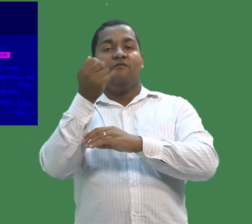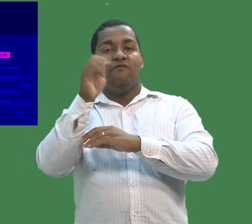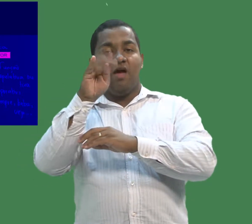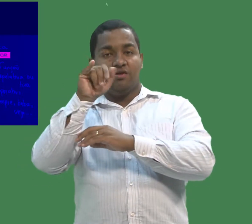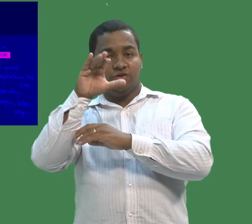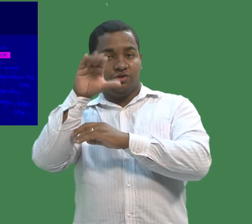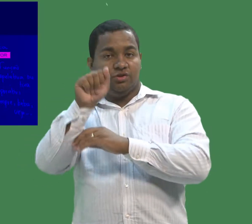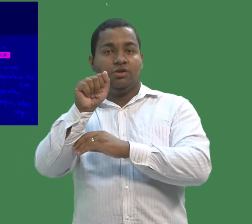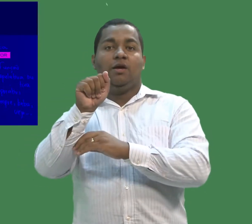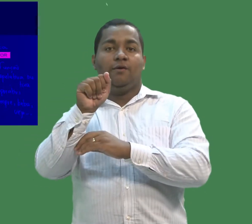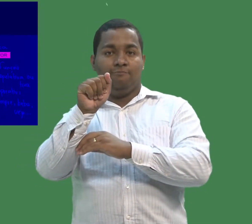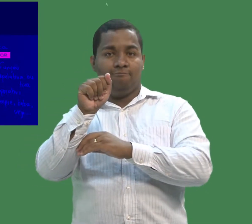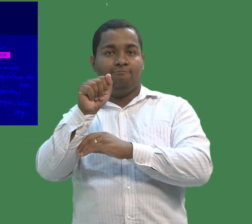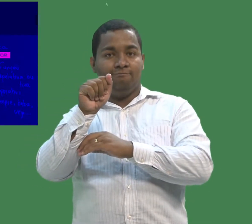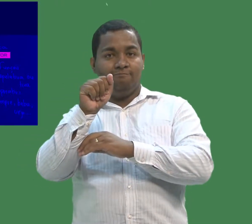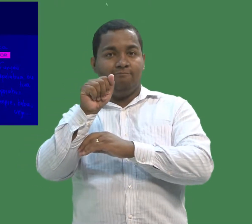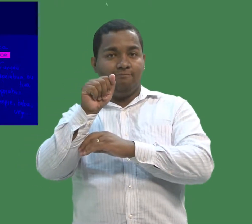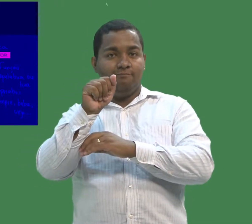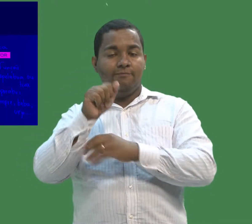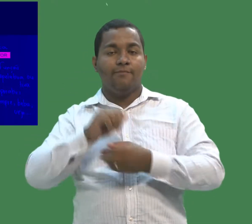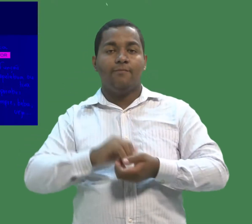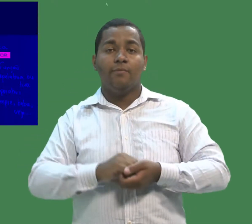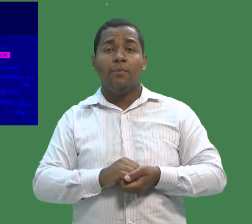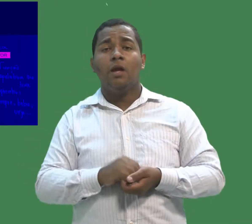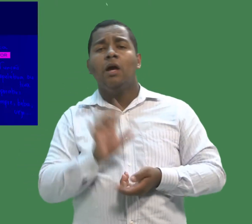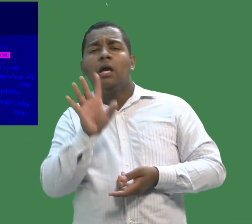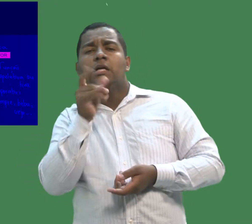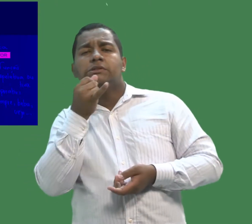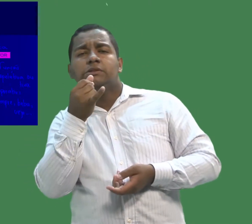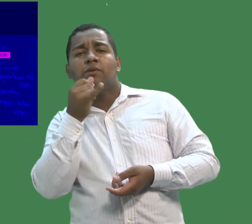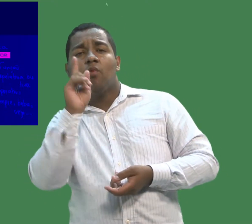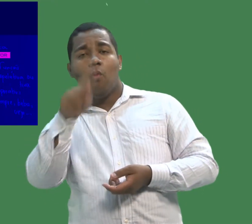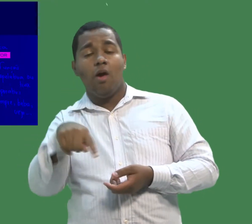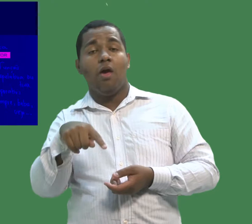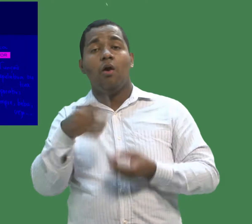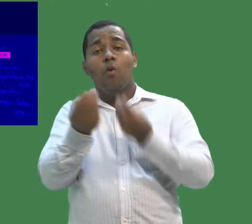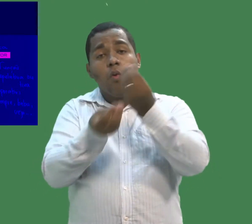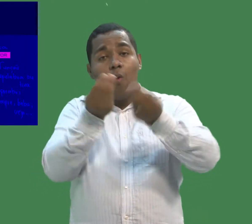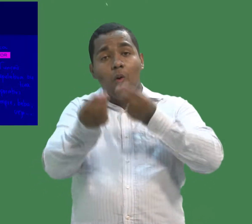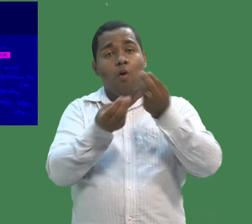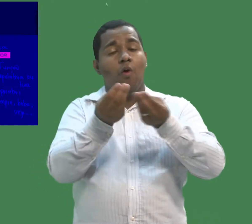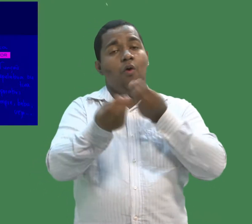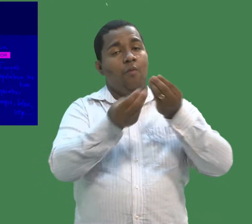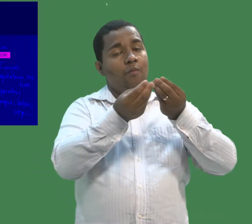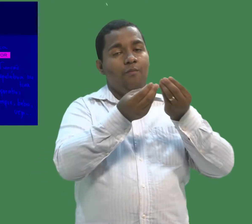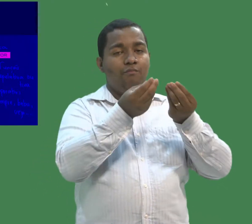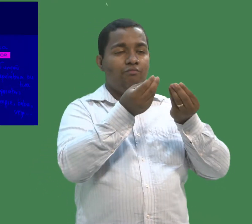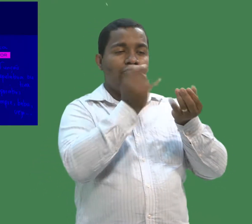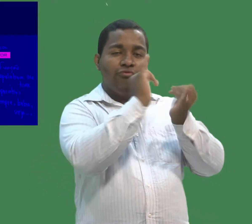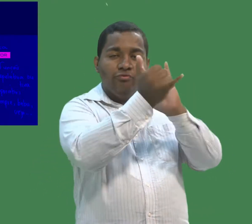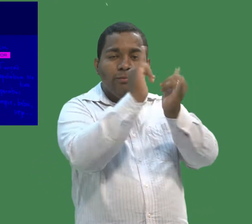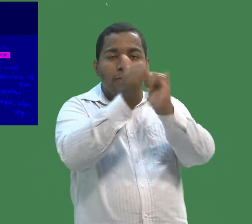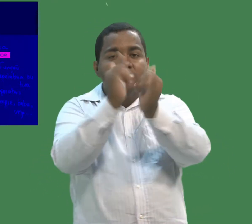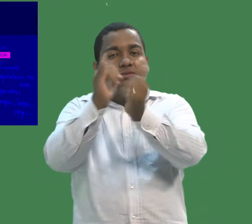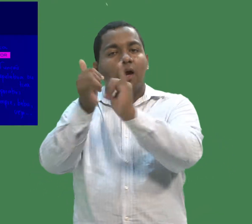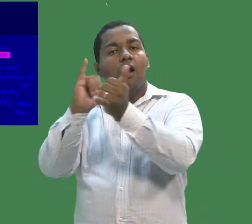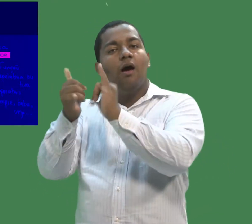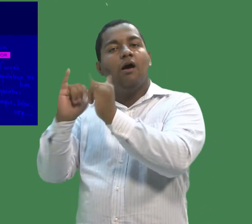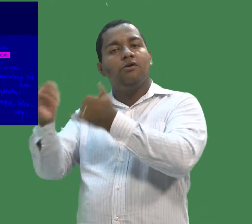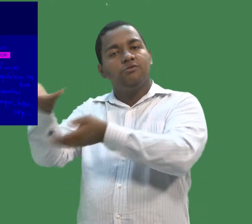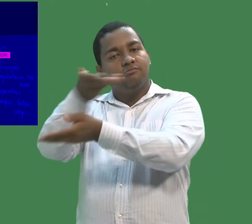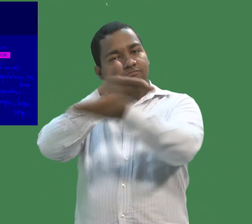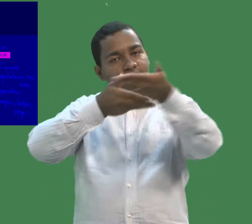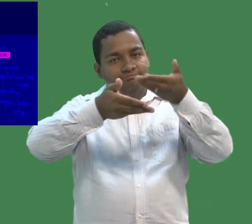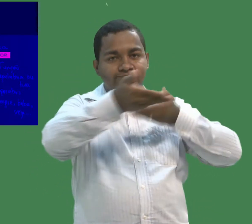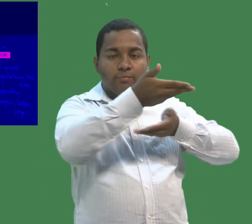Ou seja, é o meio pelo qual a mensagem vai ser veiculada. Nesse caso aqui, nós podemos indicar a seguinte questão,